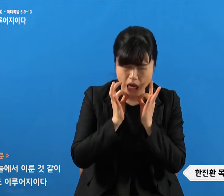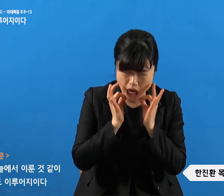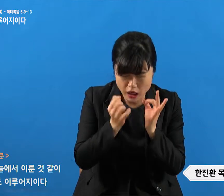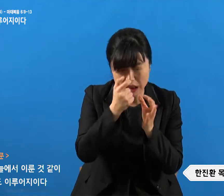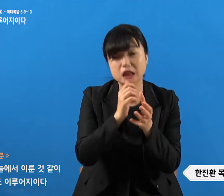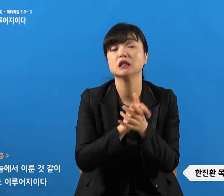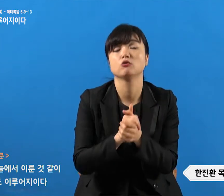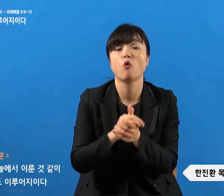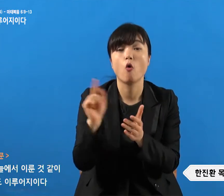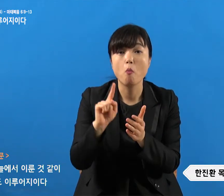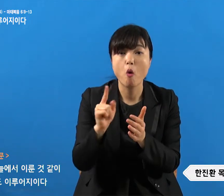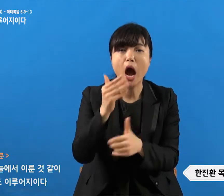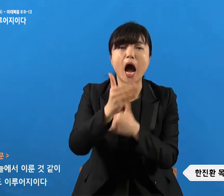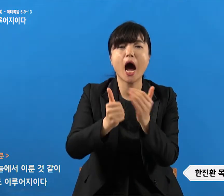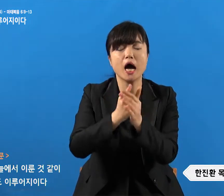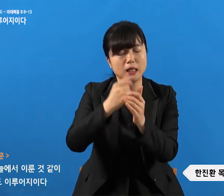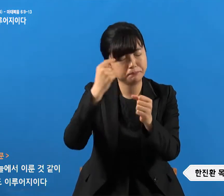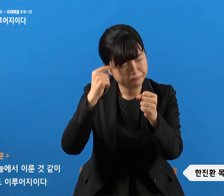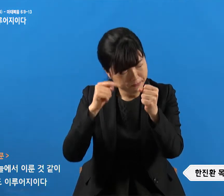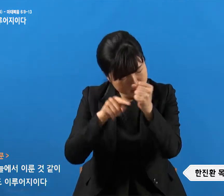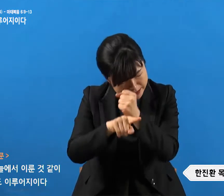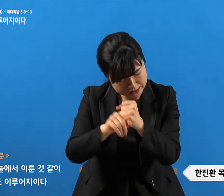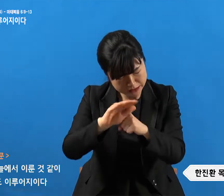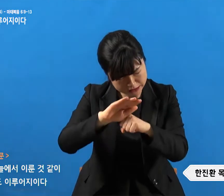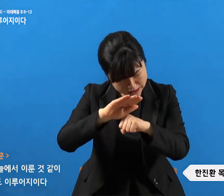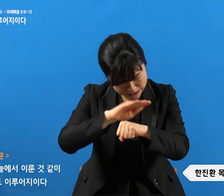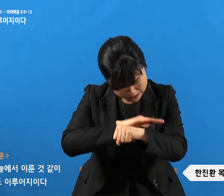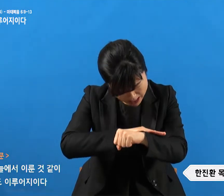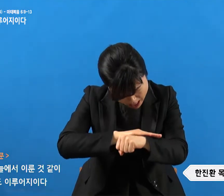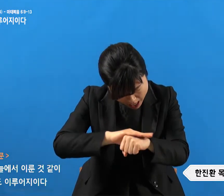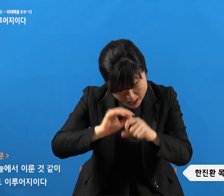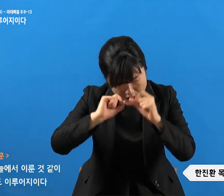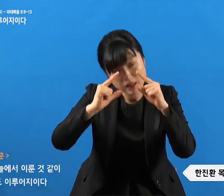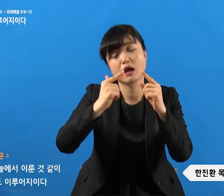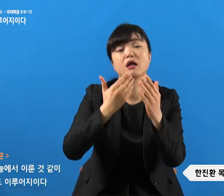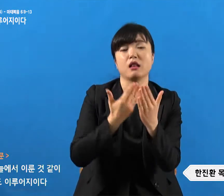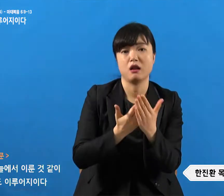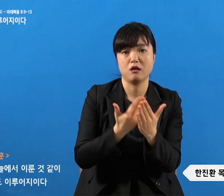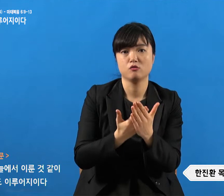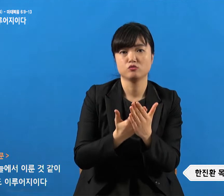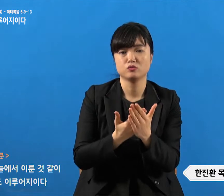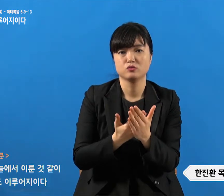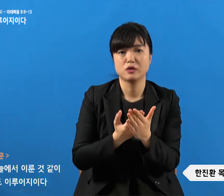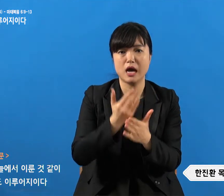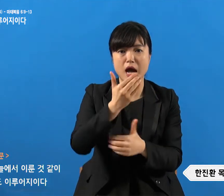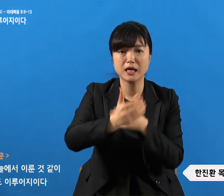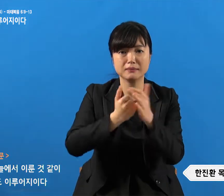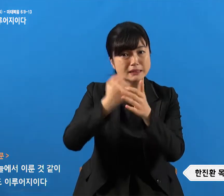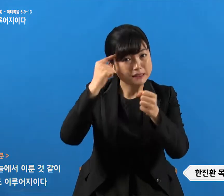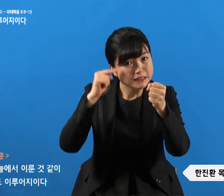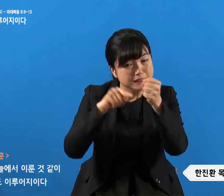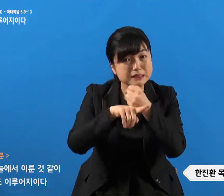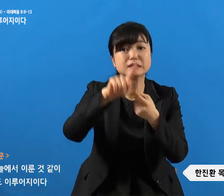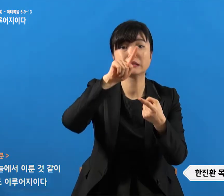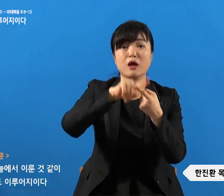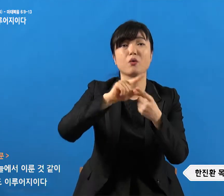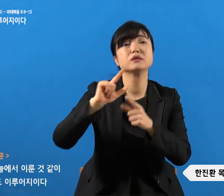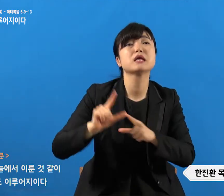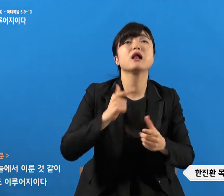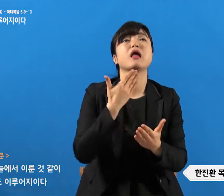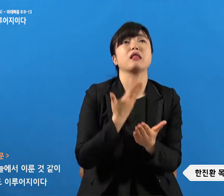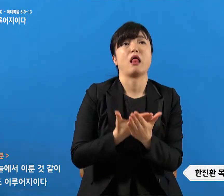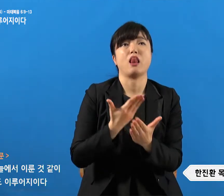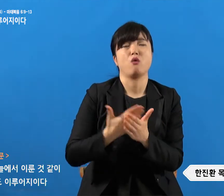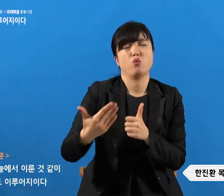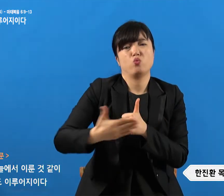간절한 마음으로 내가 하나님의 뜻을 잘 깨닫게 하소서, 그래서 그 뜻대로 살아갈 수